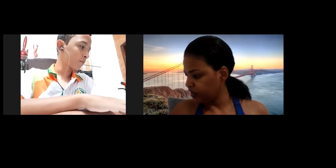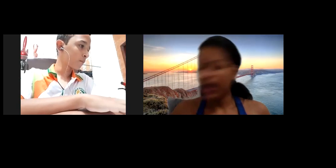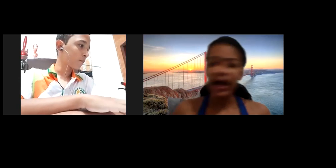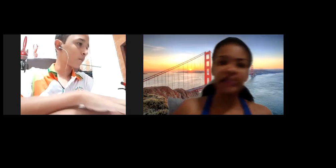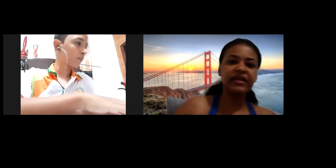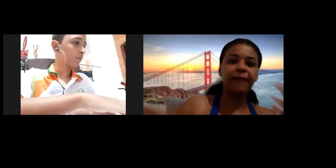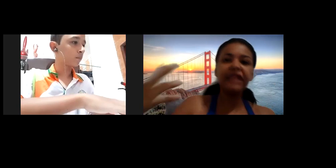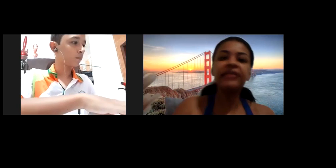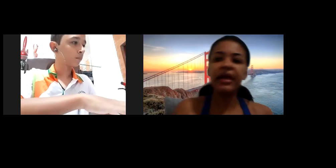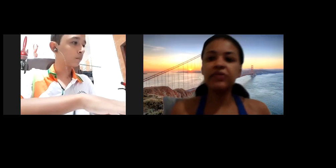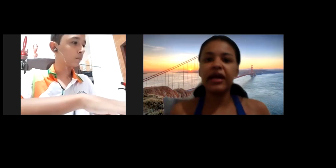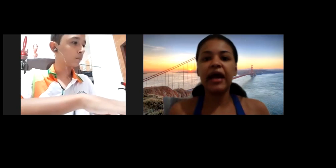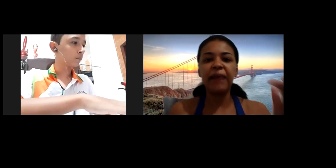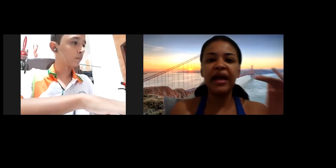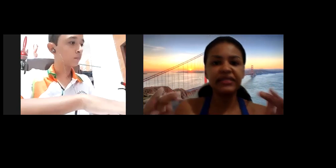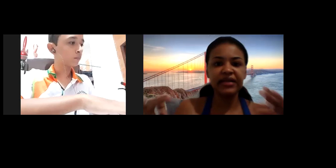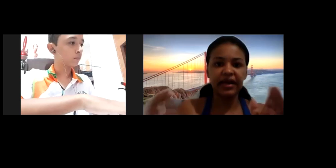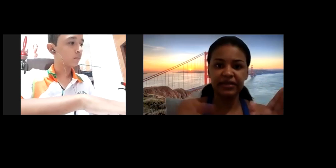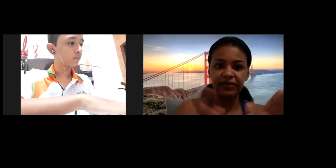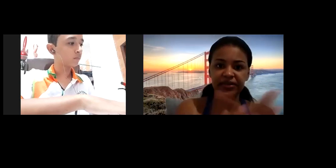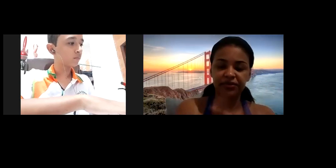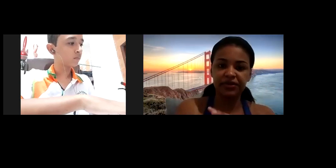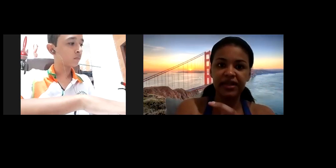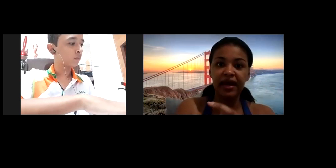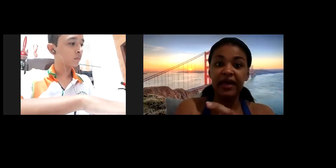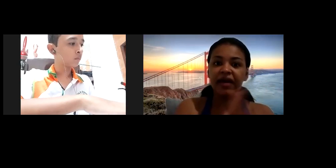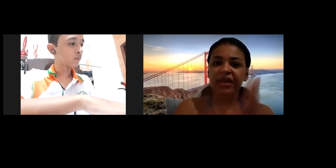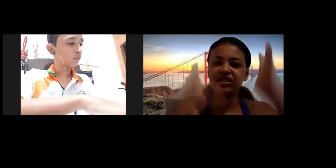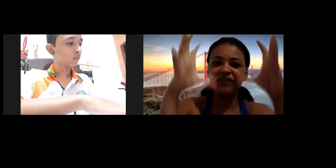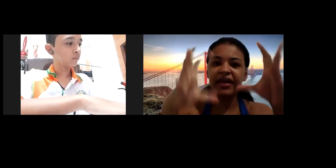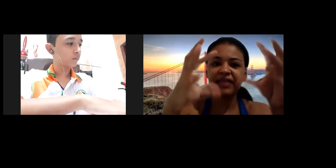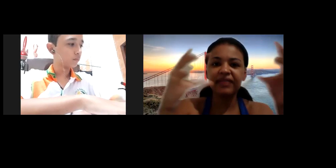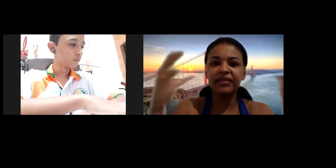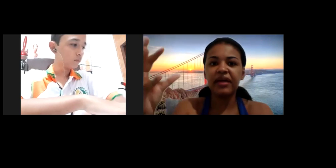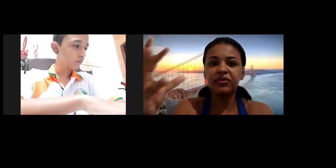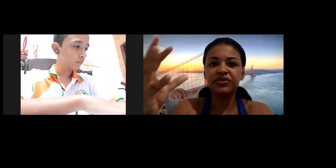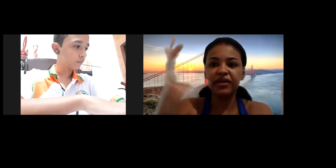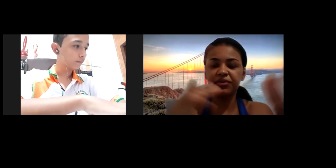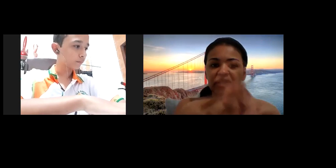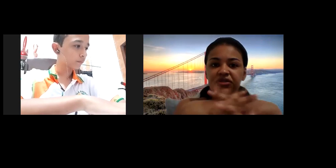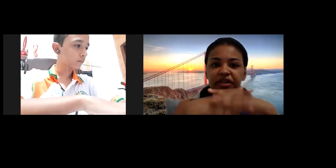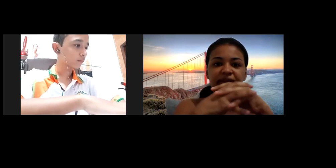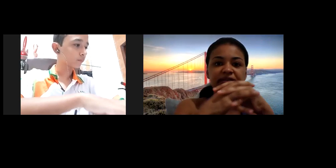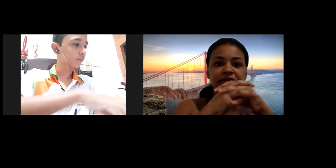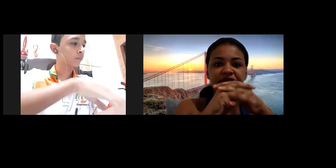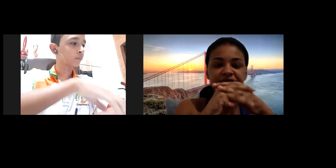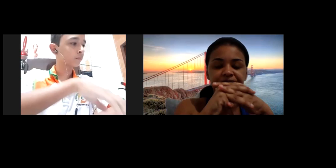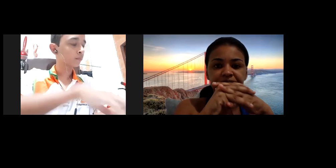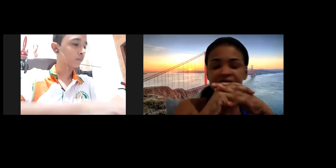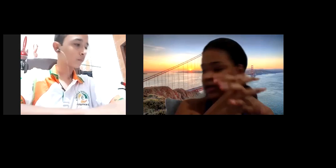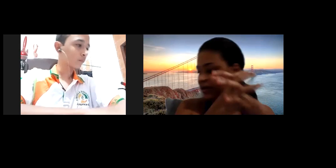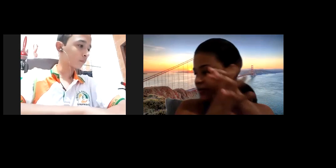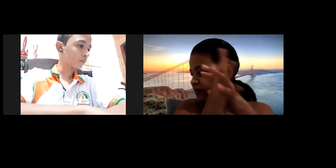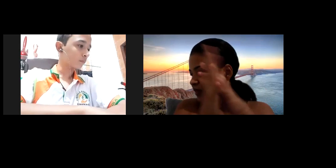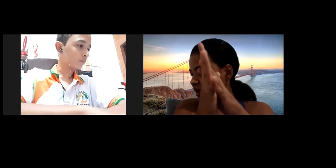reação gente a gente aprendeu né a Balancear as equações e agora a gente vai entender os vários modelos de equações